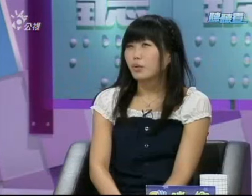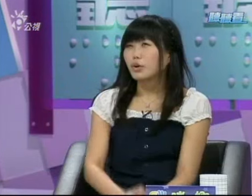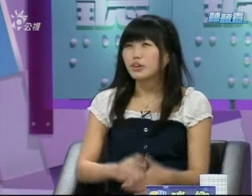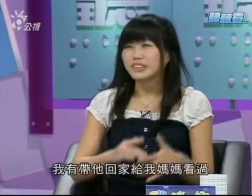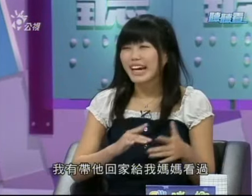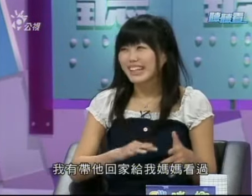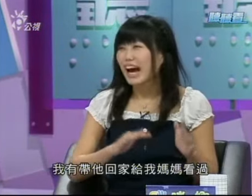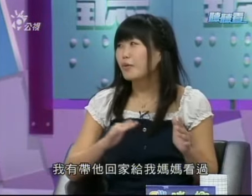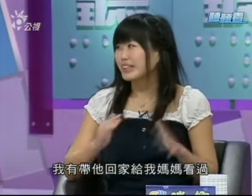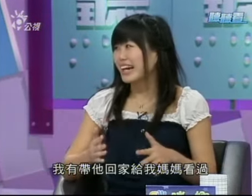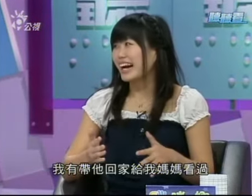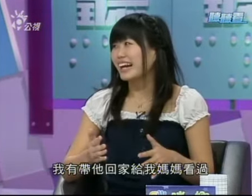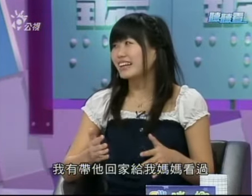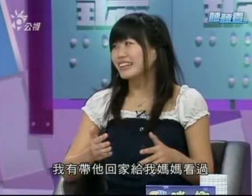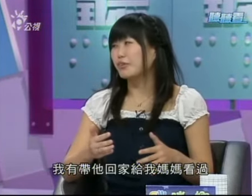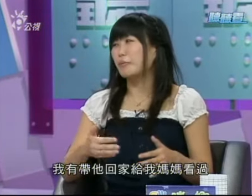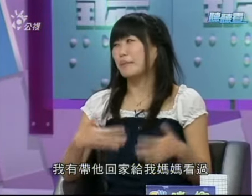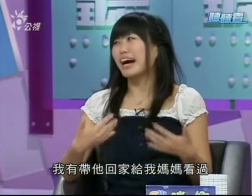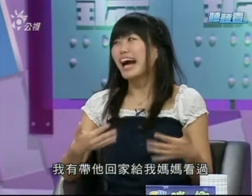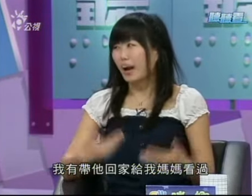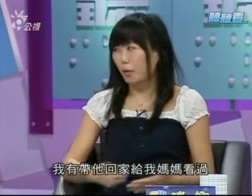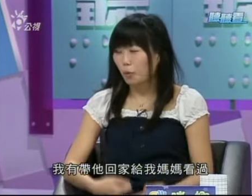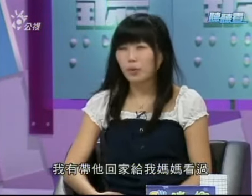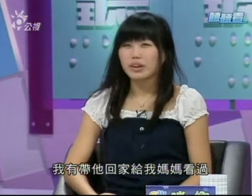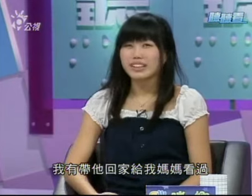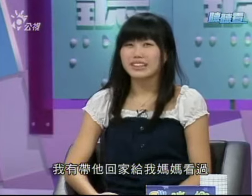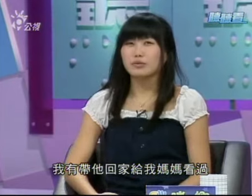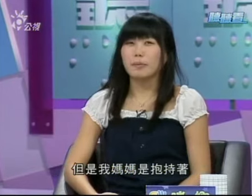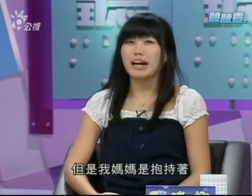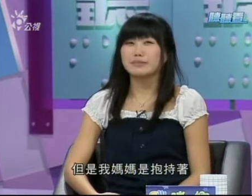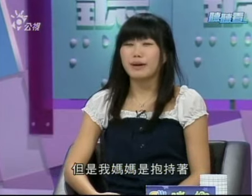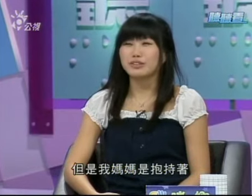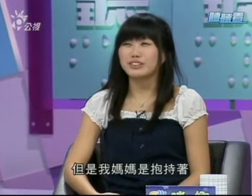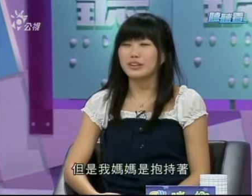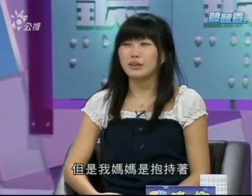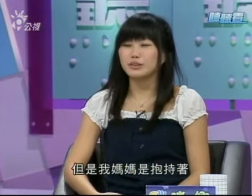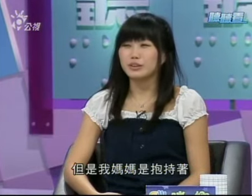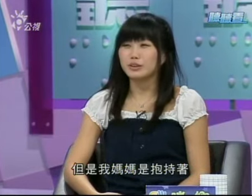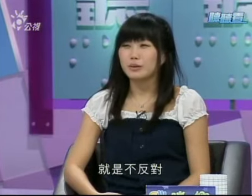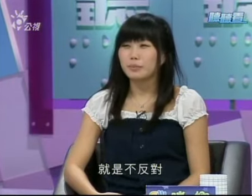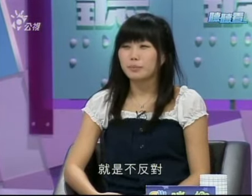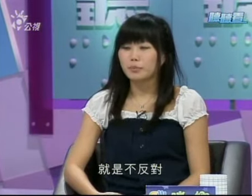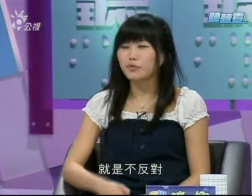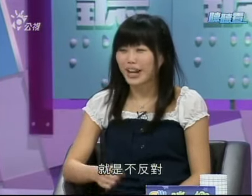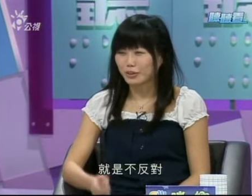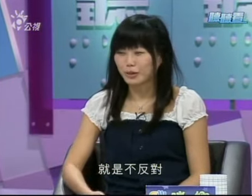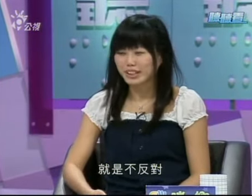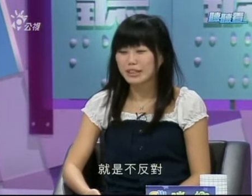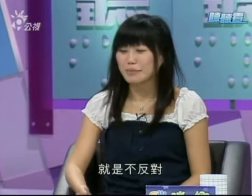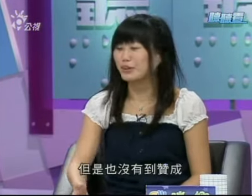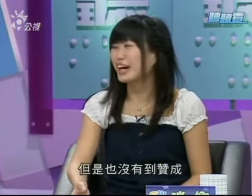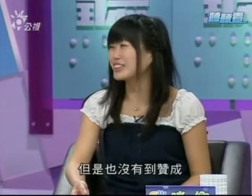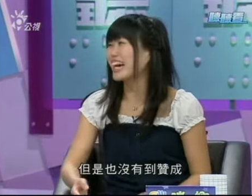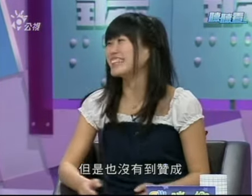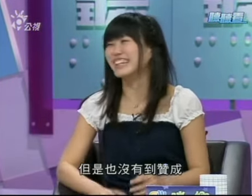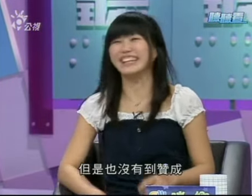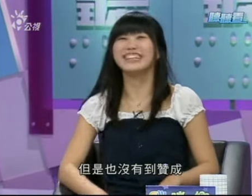我有带他回家给我妈妈看过但是我妈妈是抱持着就是不反对但是也没有到赞成